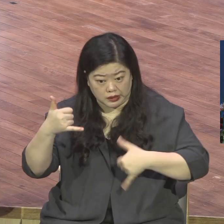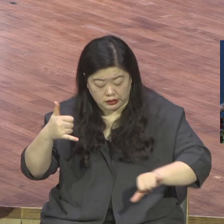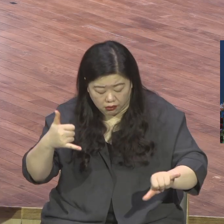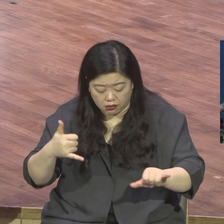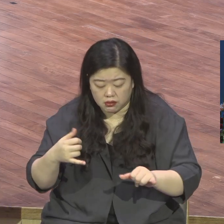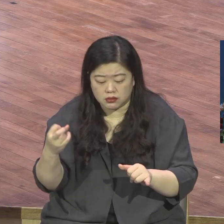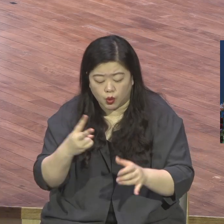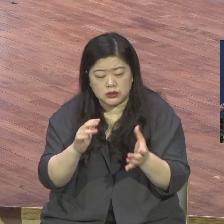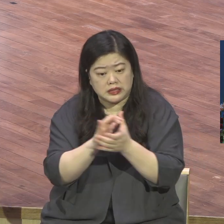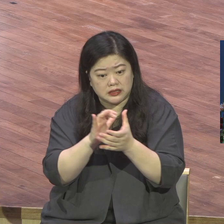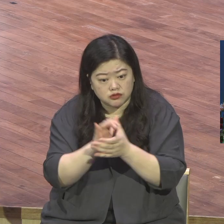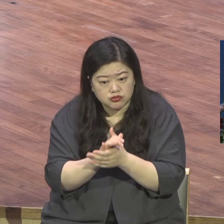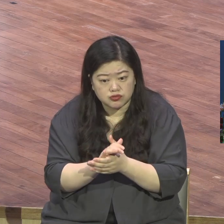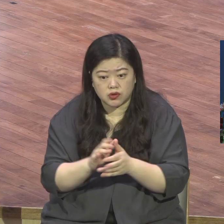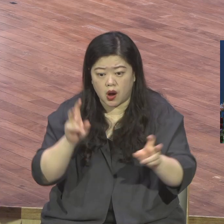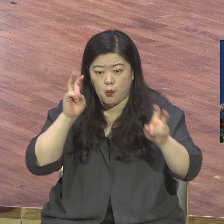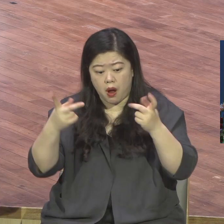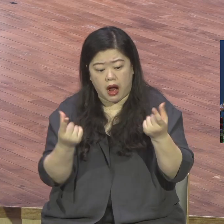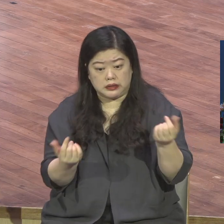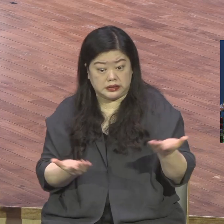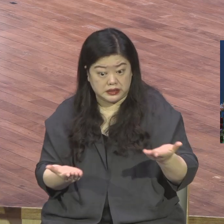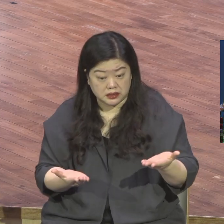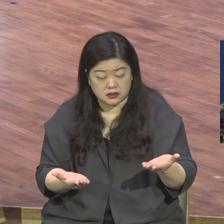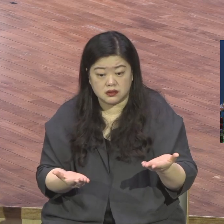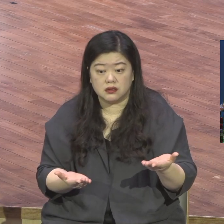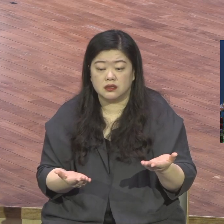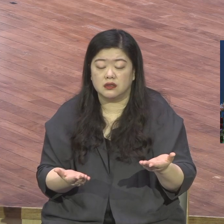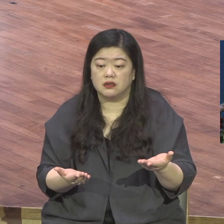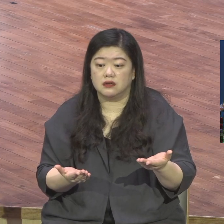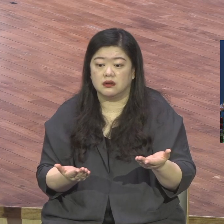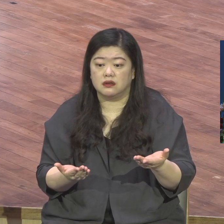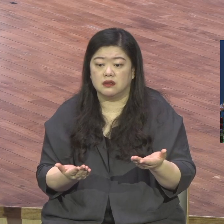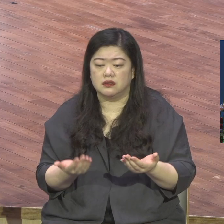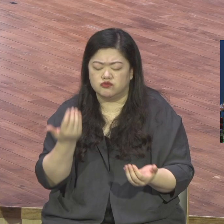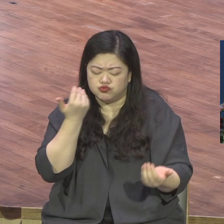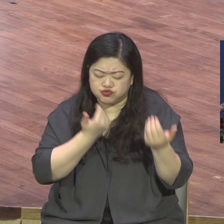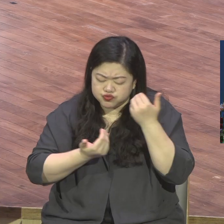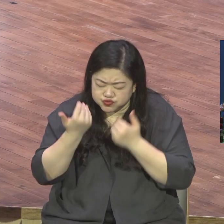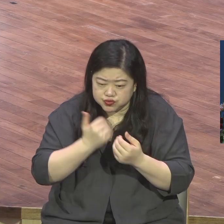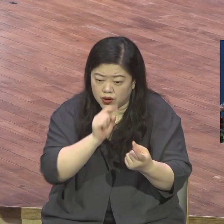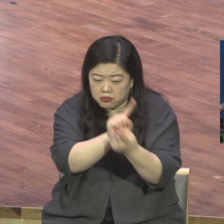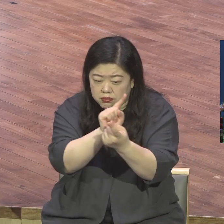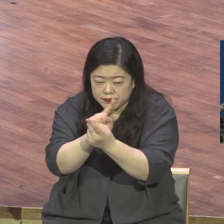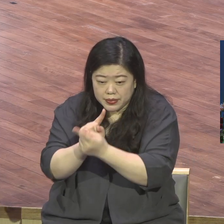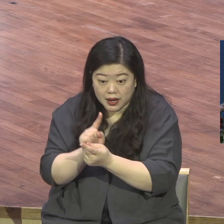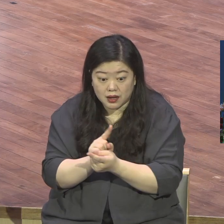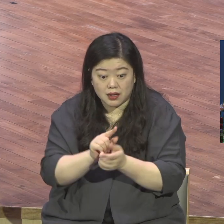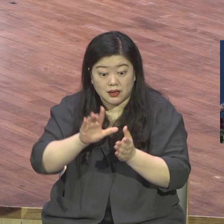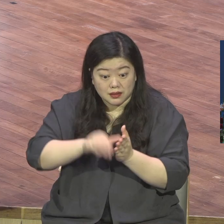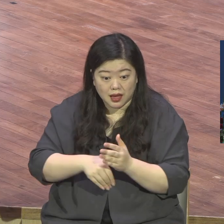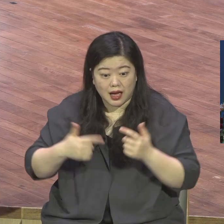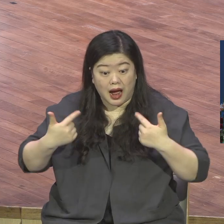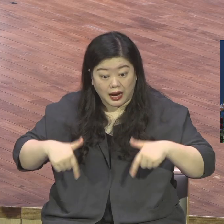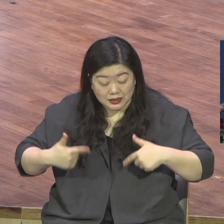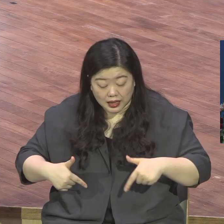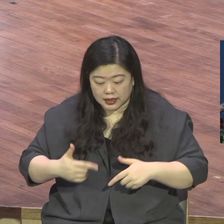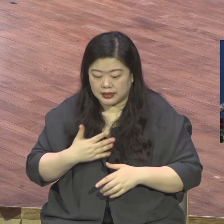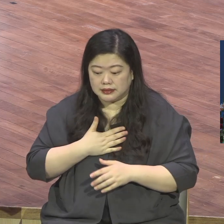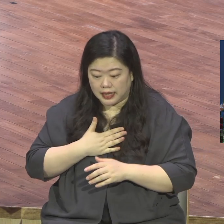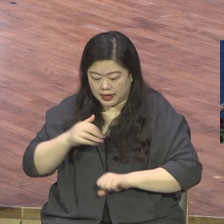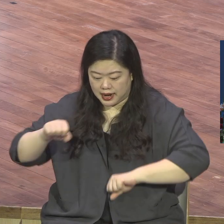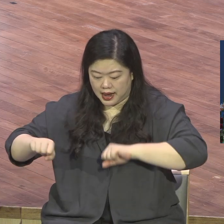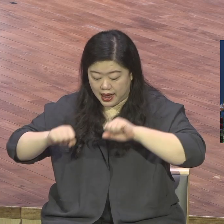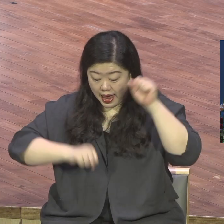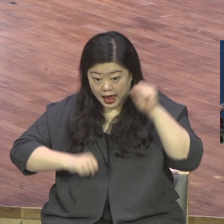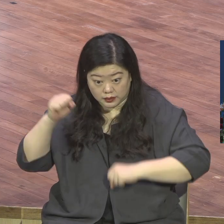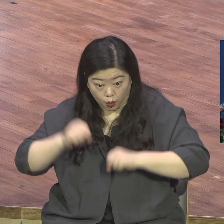있다. 우리 관점은요, 하나밖에 없어야 돼요. 무엇을 하든지 하나님 영광을 위해. 영광이